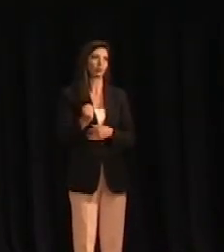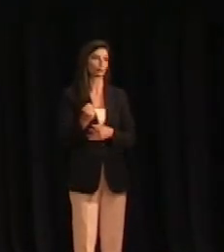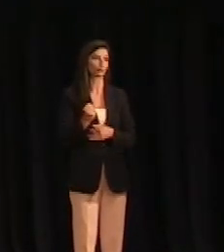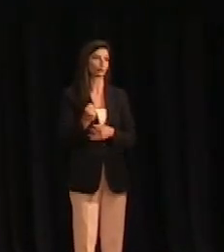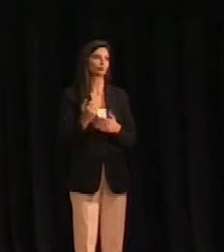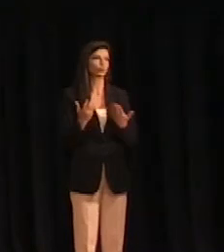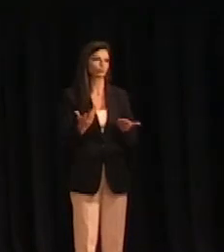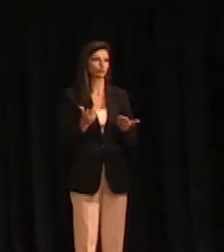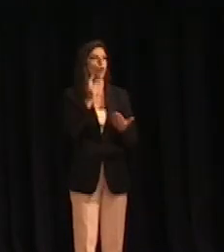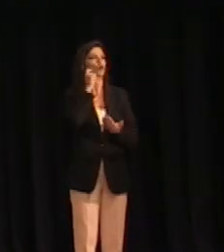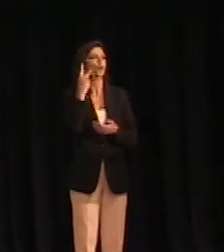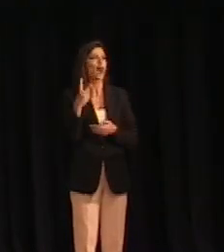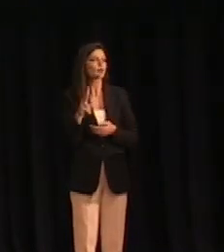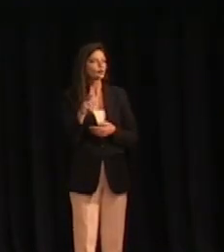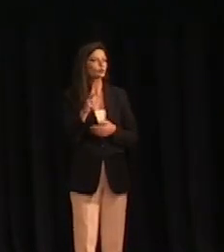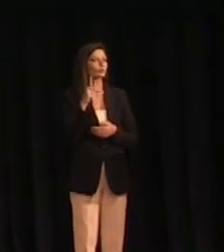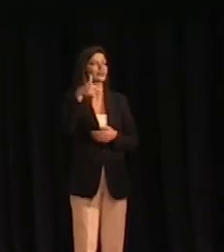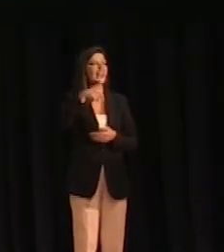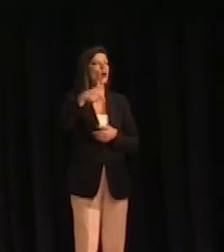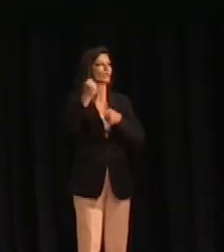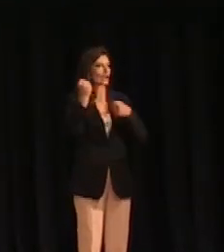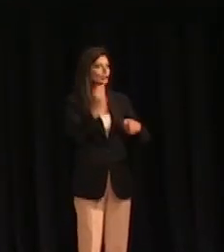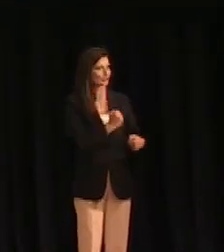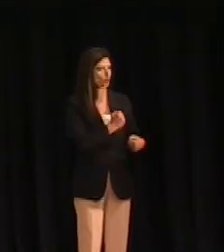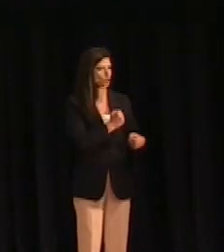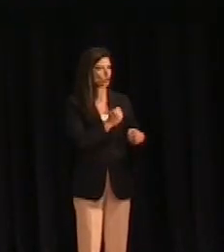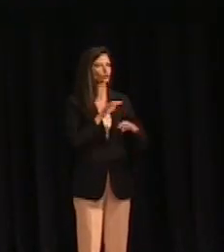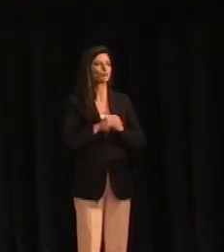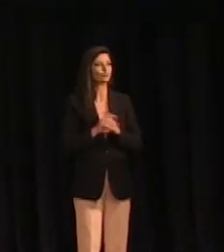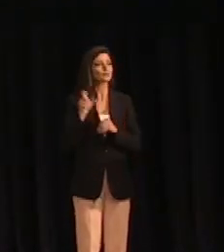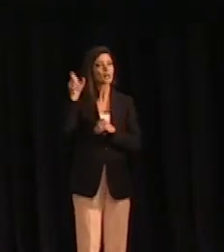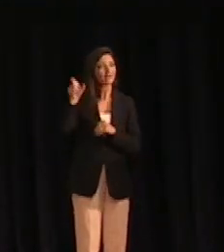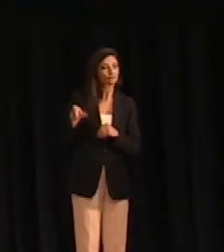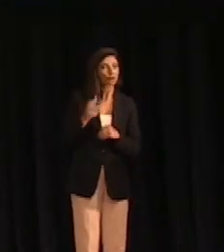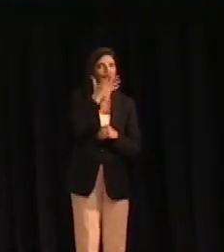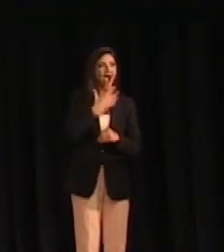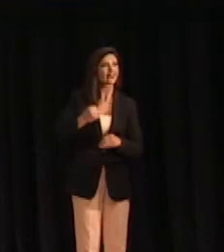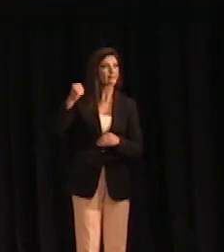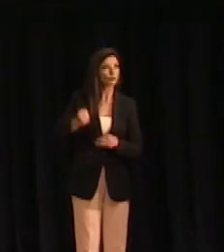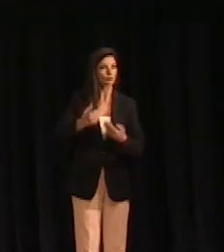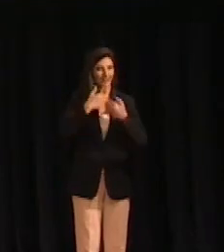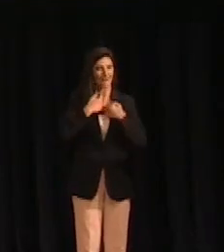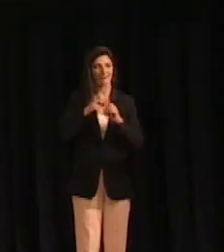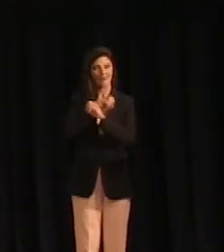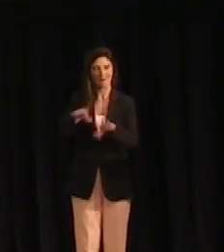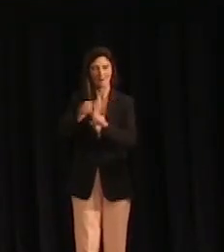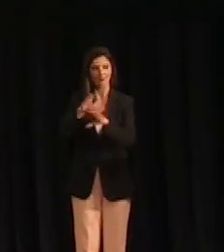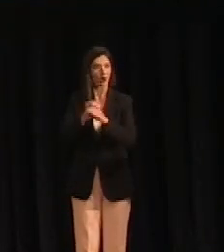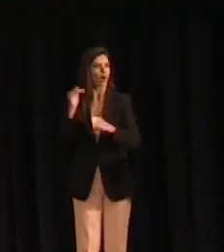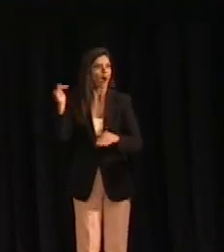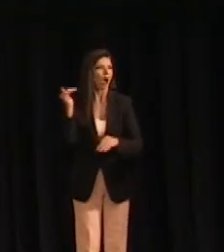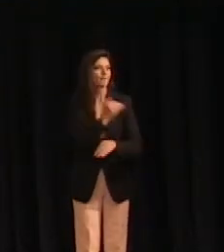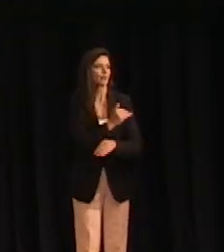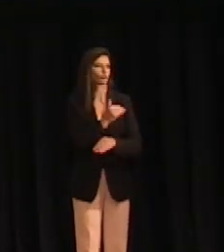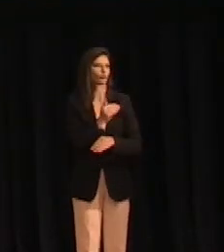Κύπρου κυρίου Γεωργίου, ο οποίος χωρίς δεύτερη σκέψη και με τη μεγάλη αγάπη